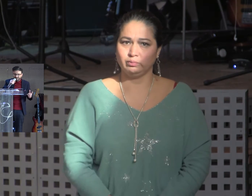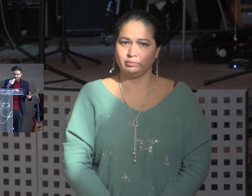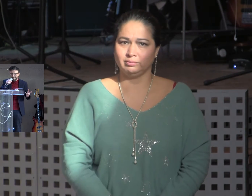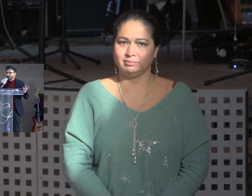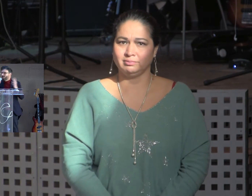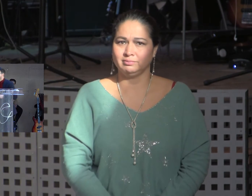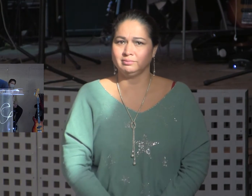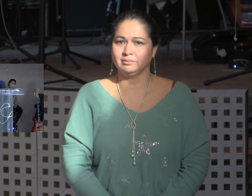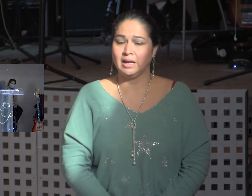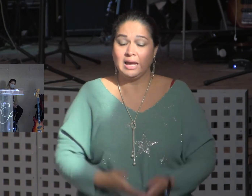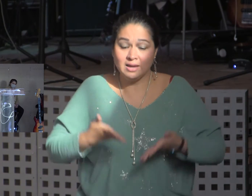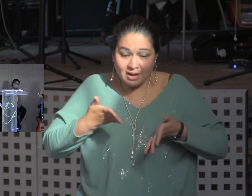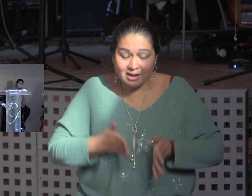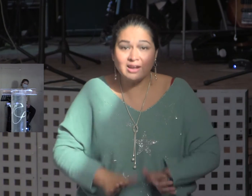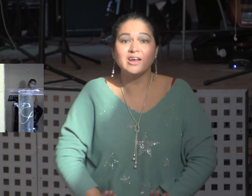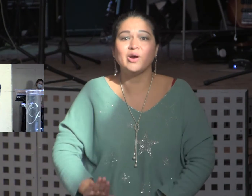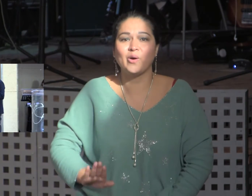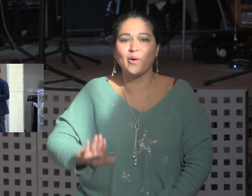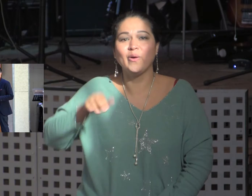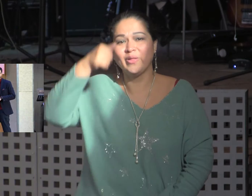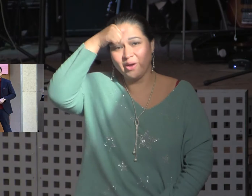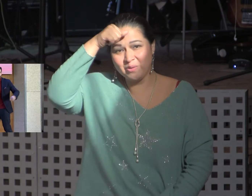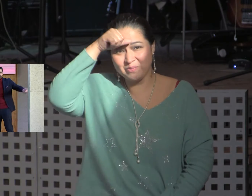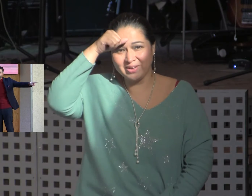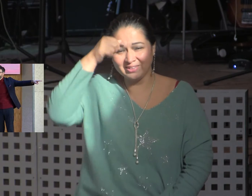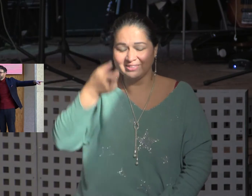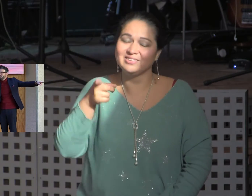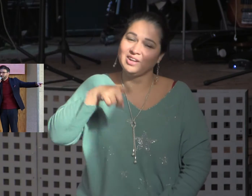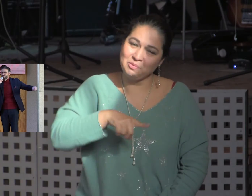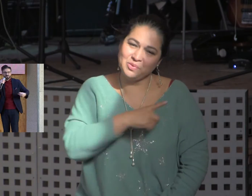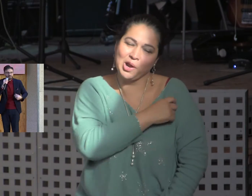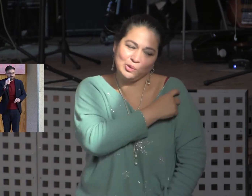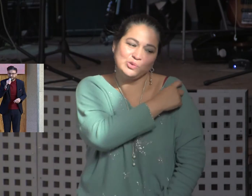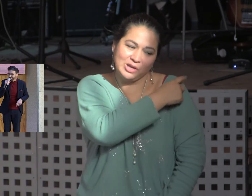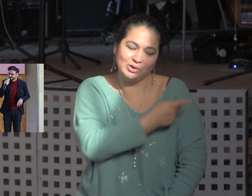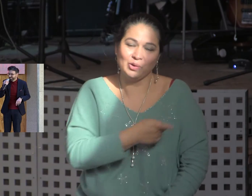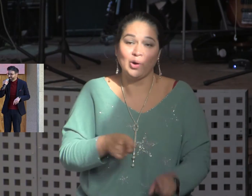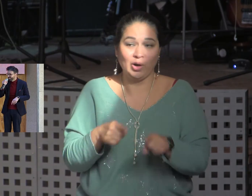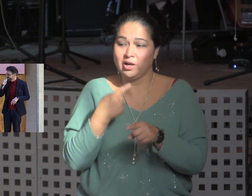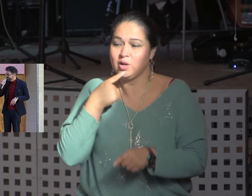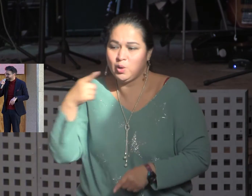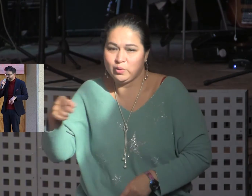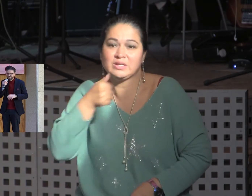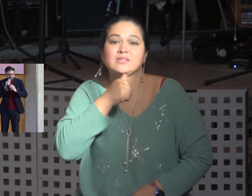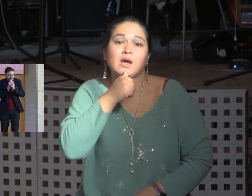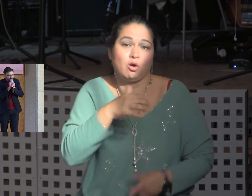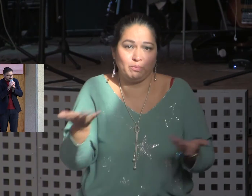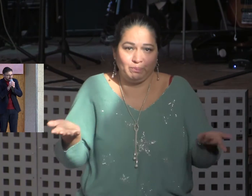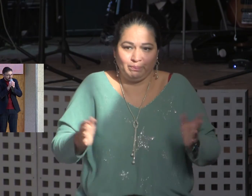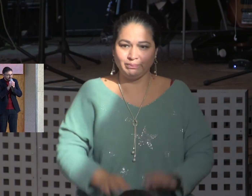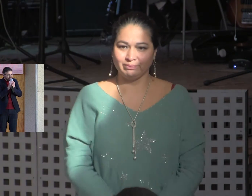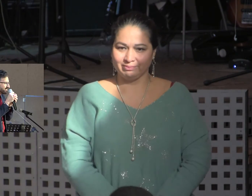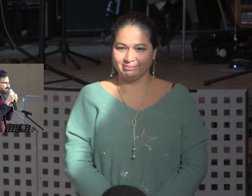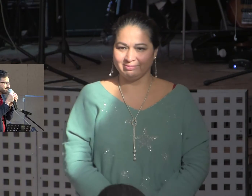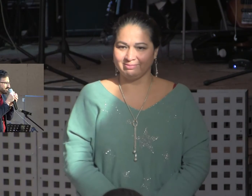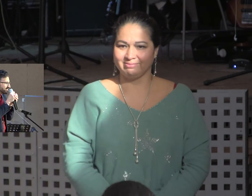Y el hijo de hombre también gusano. Eso lo dice Job, no lo digo yo.